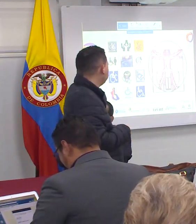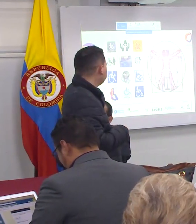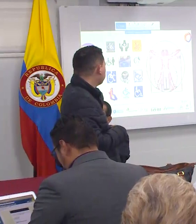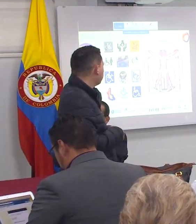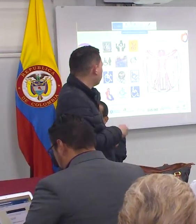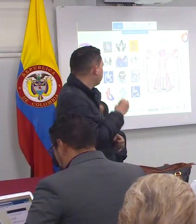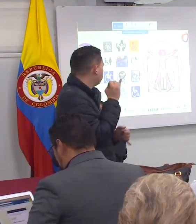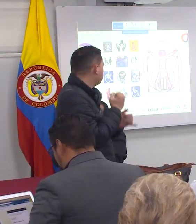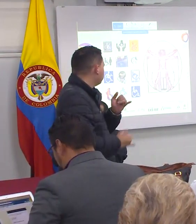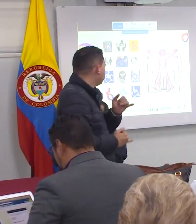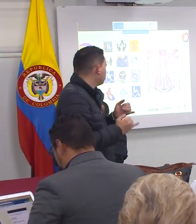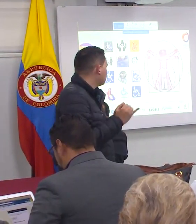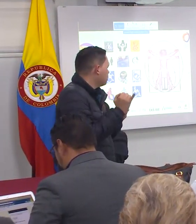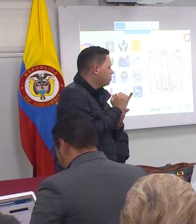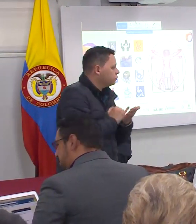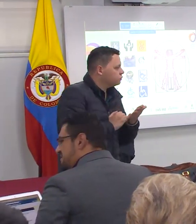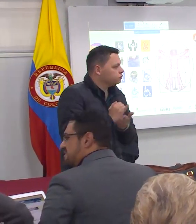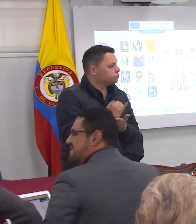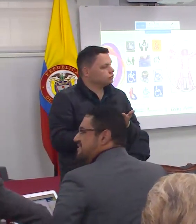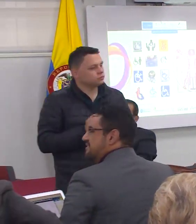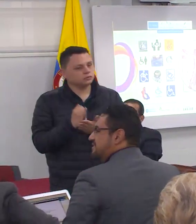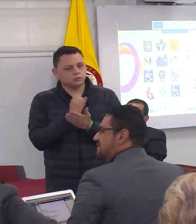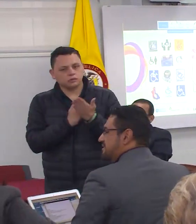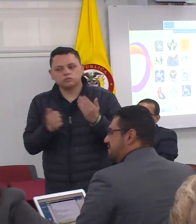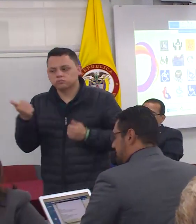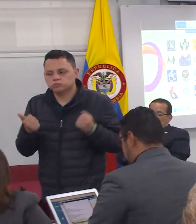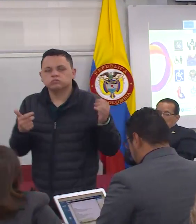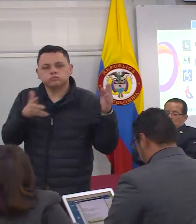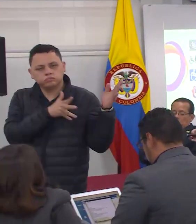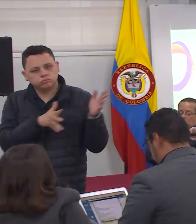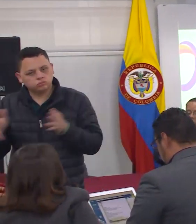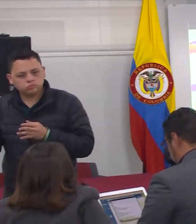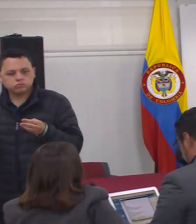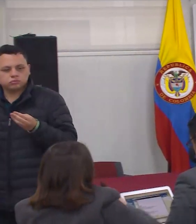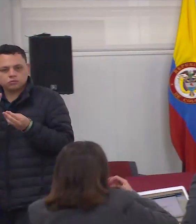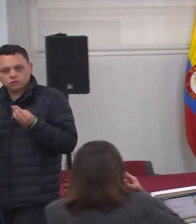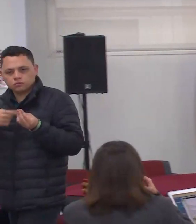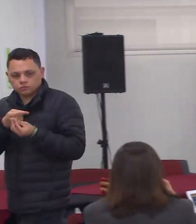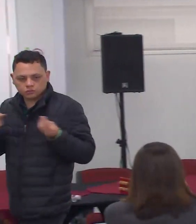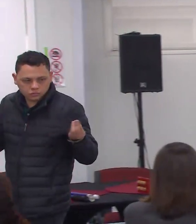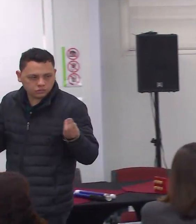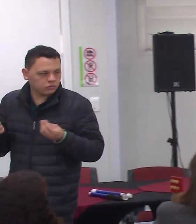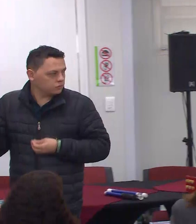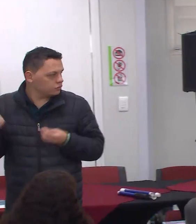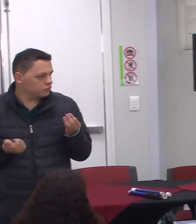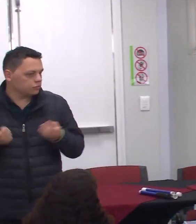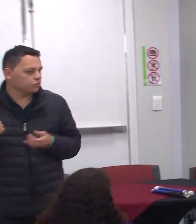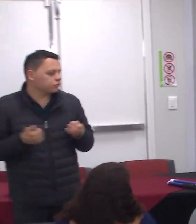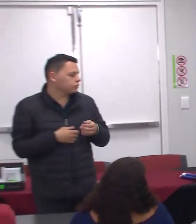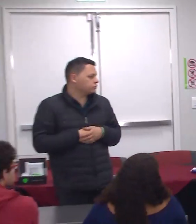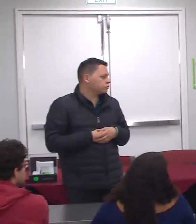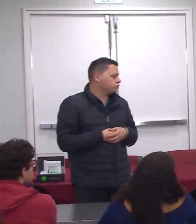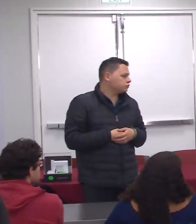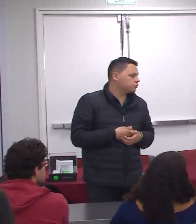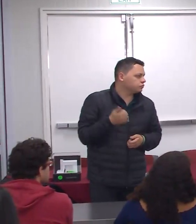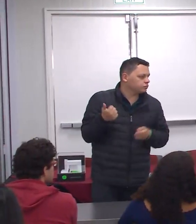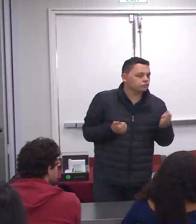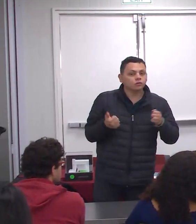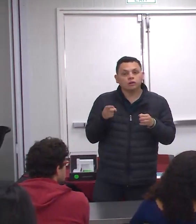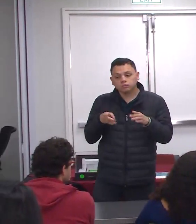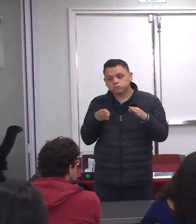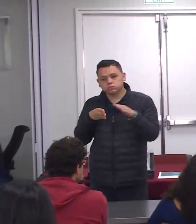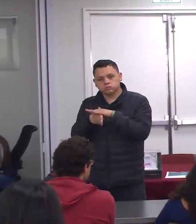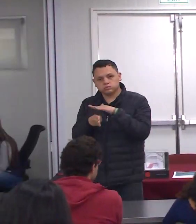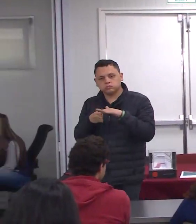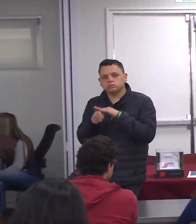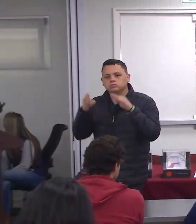último dibujo es lo que estamos enseñando en las escuelas de arquitectura a partir del proceso que nosotros llevamos que la accesibilidad también